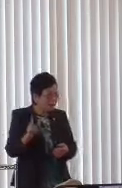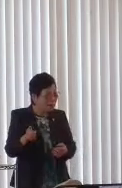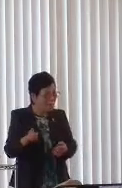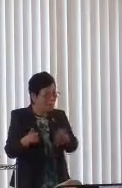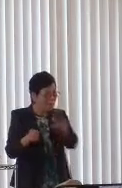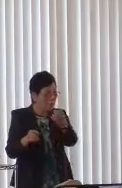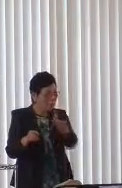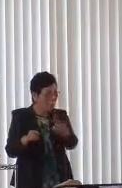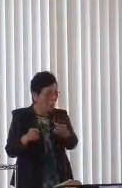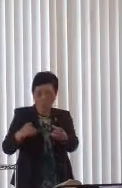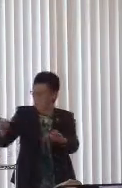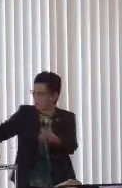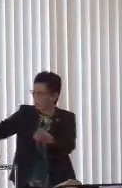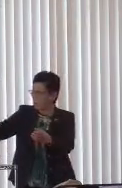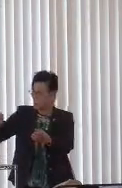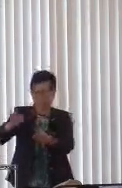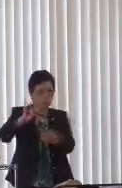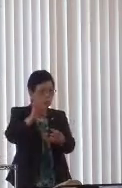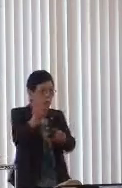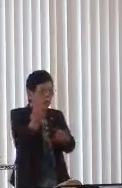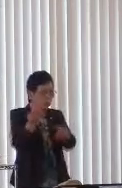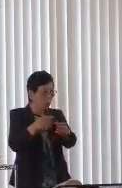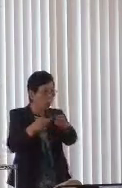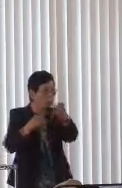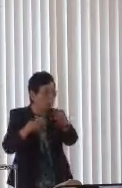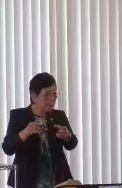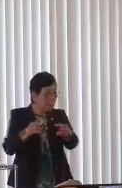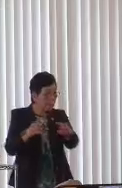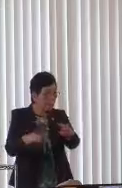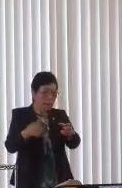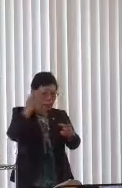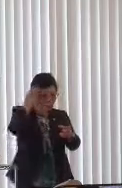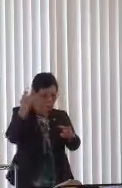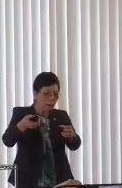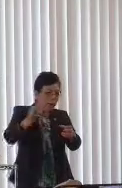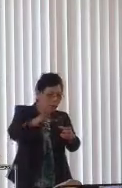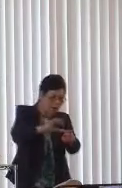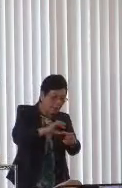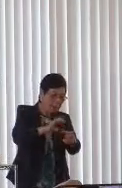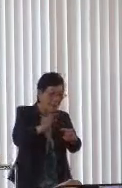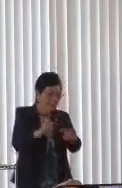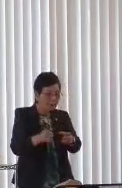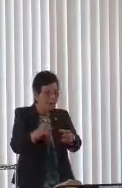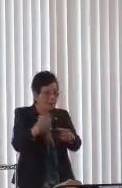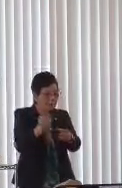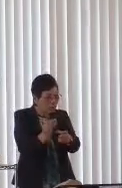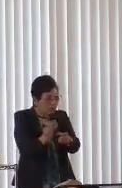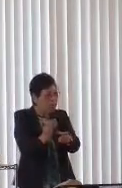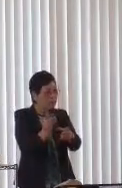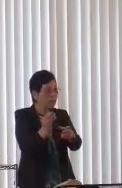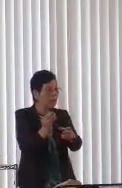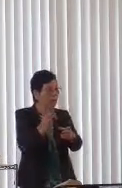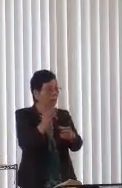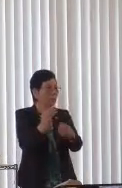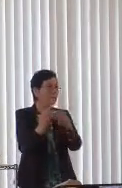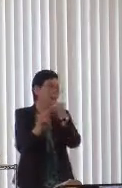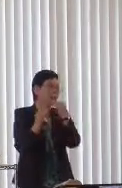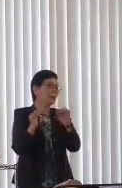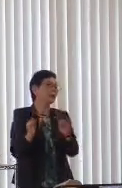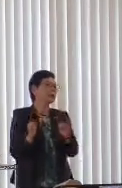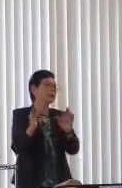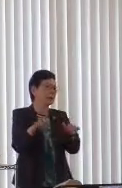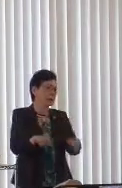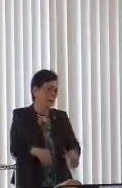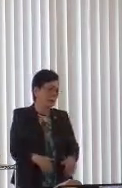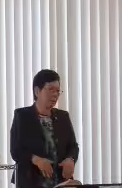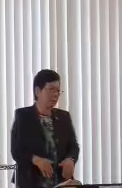を入れて持ってたと、まあ遅くなってもいいようにということで準備していたというふうに書いてあるんですね。でさらにこのお話